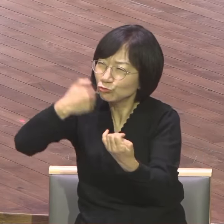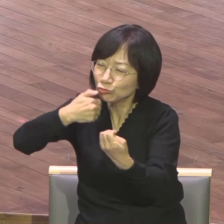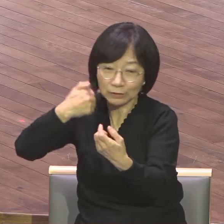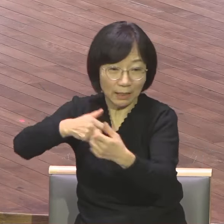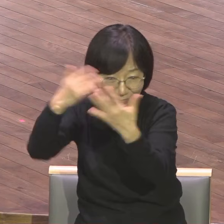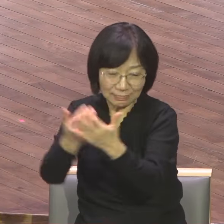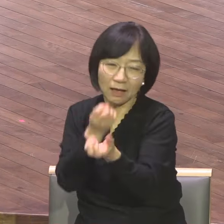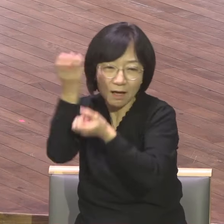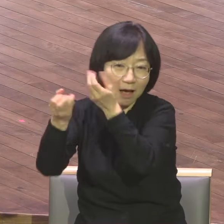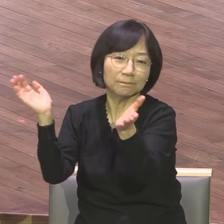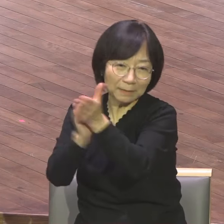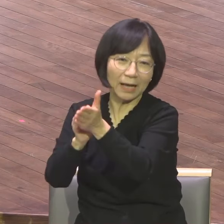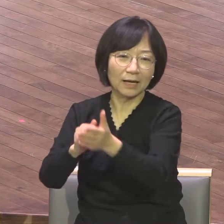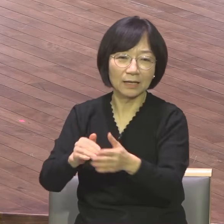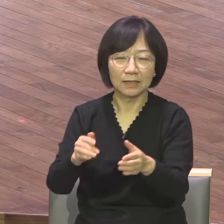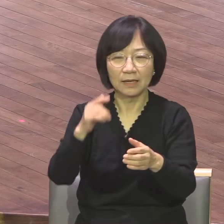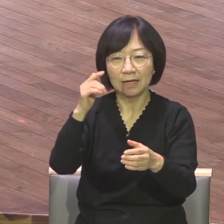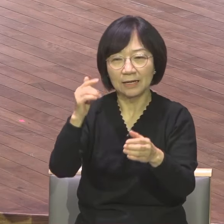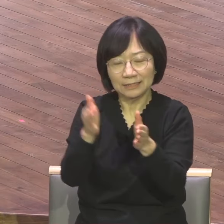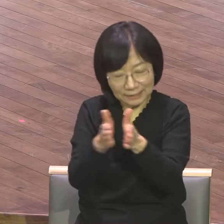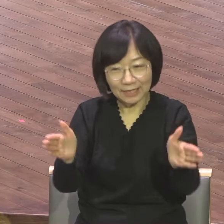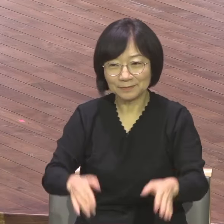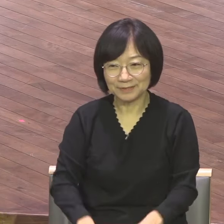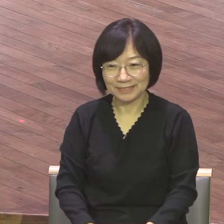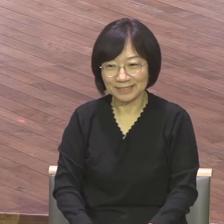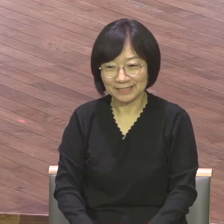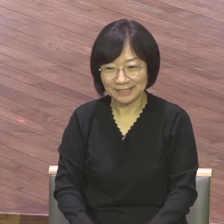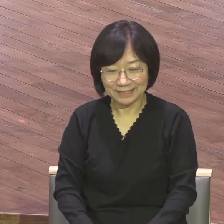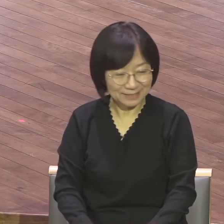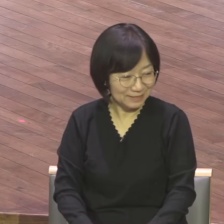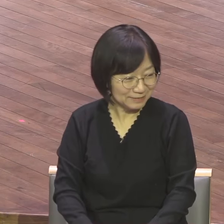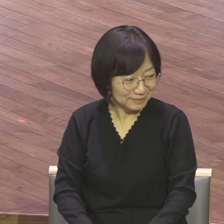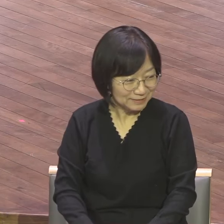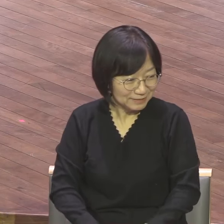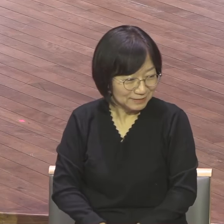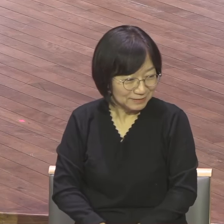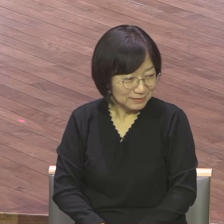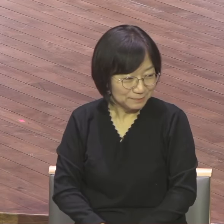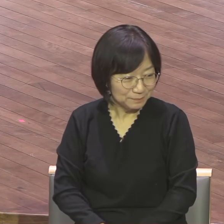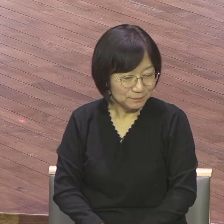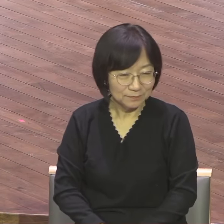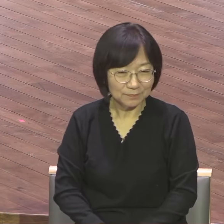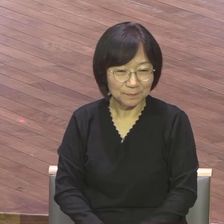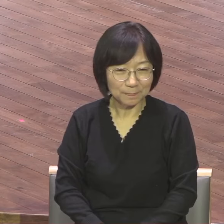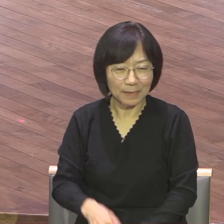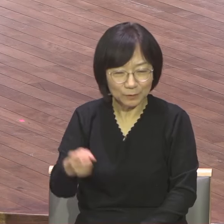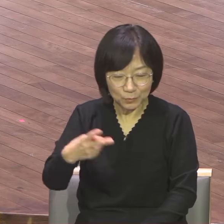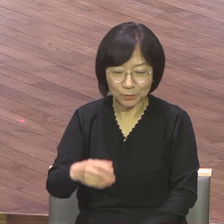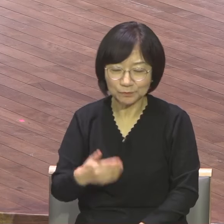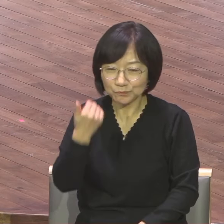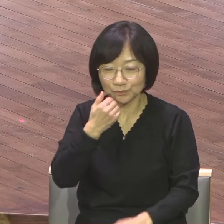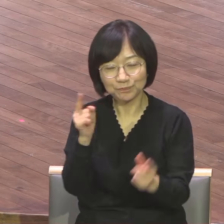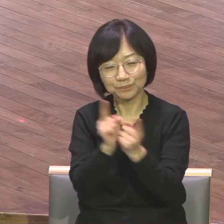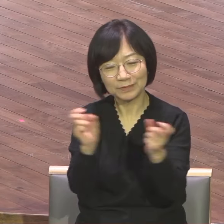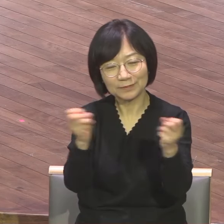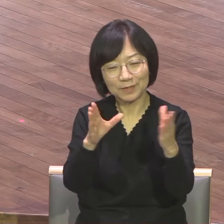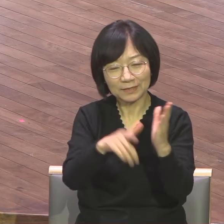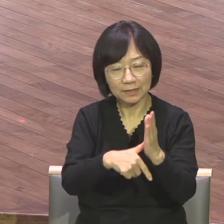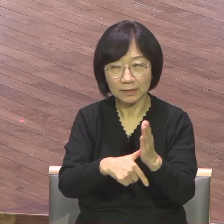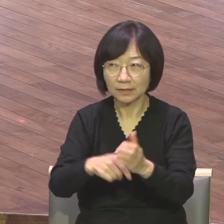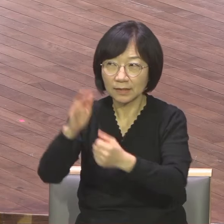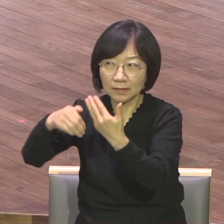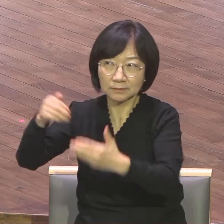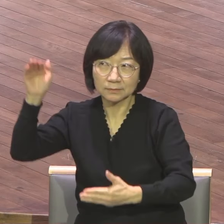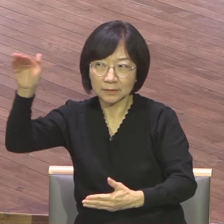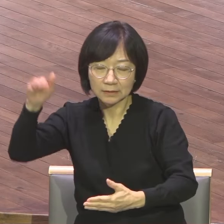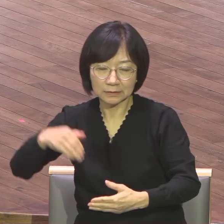뭘 하면서도 대화하면서도 심지어 하나님 이 사람 이런 말 하는데 제가 뭐 무슨 말 할까요? 말에 지혜를 주시고 이 사람 할 수 있는 말을 생각나게